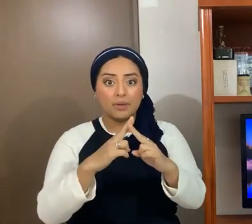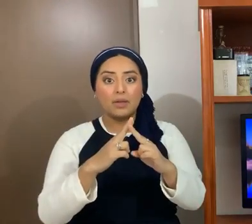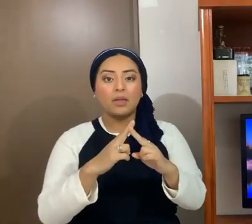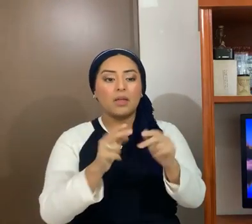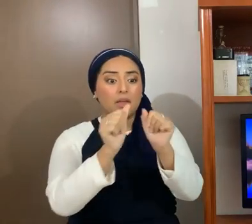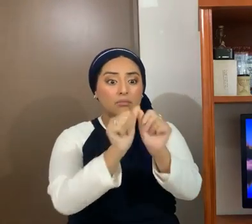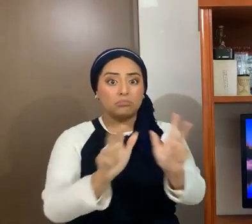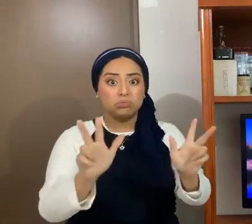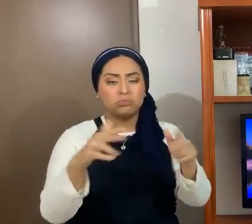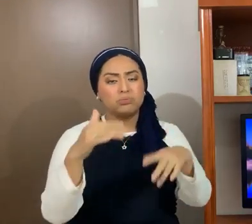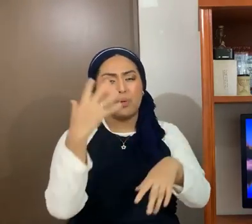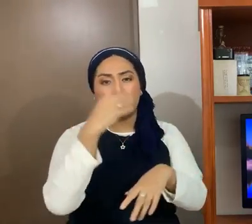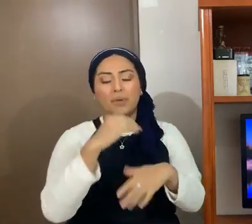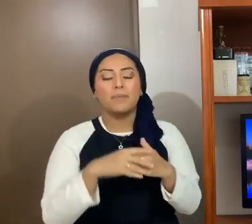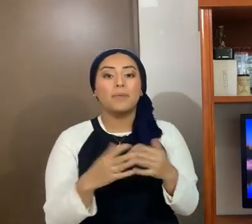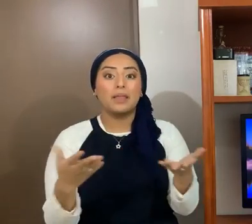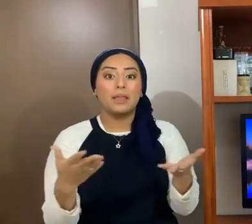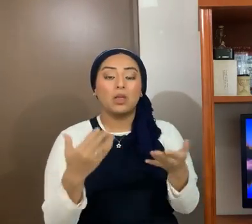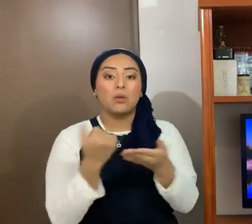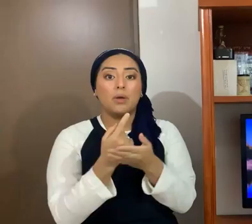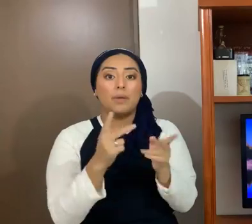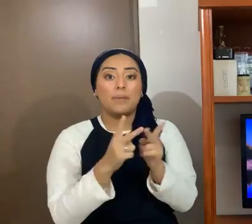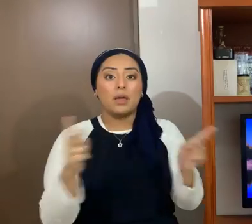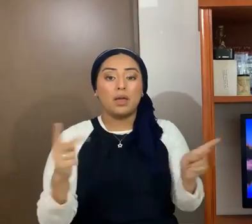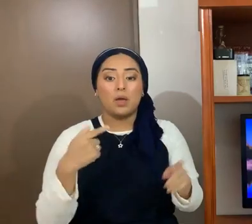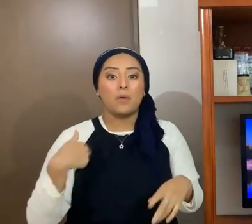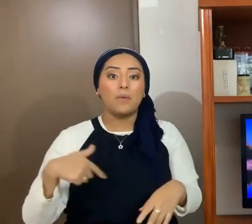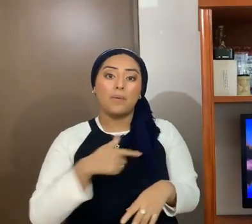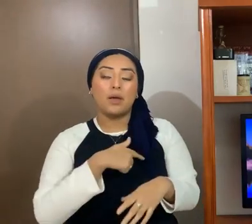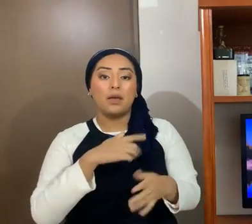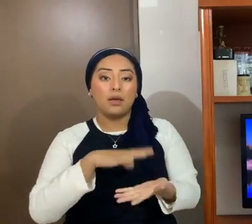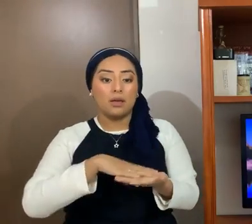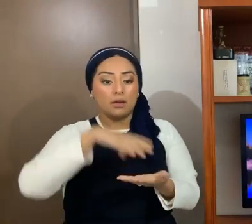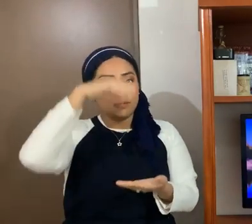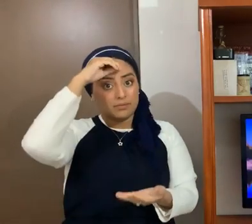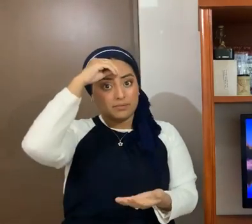qué belleza! En esta parashá encontramos,